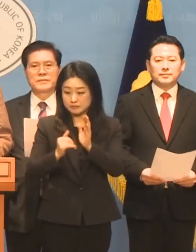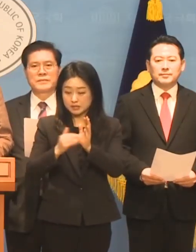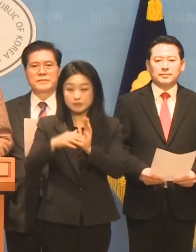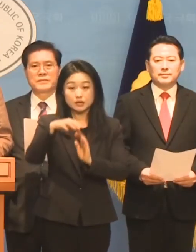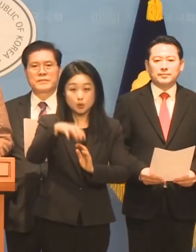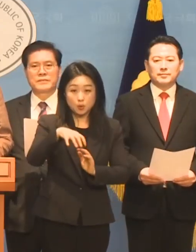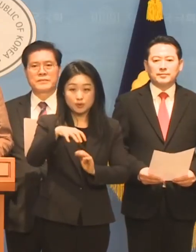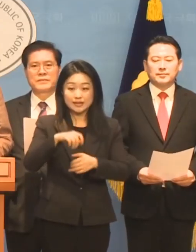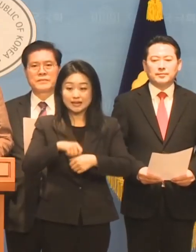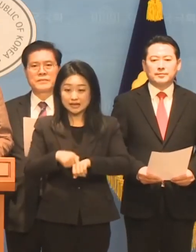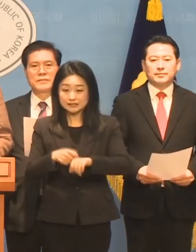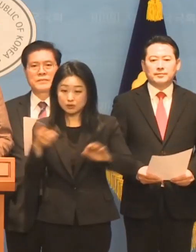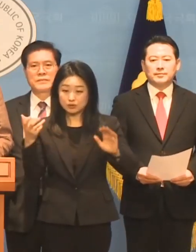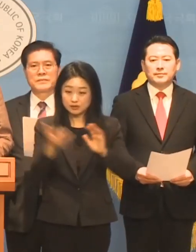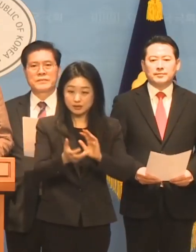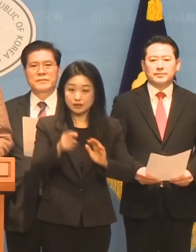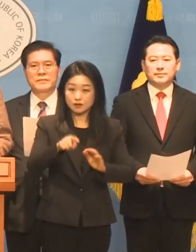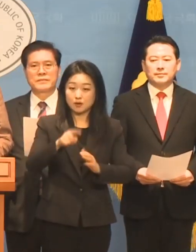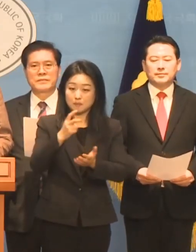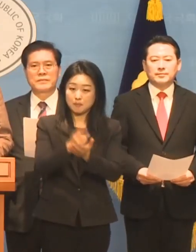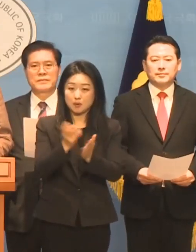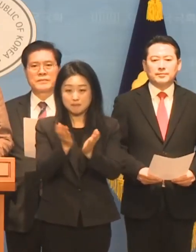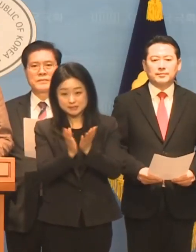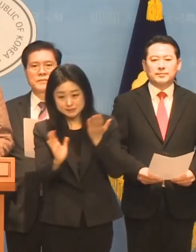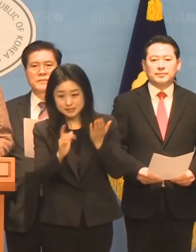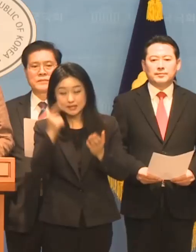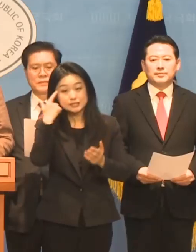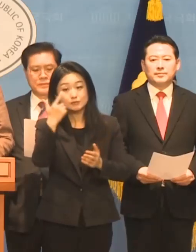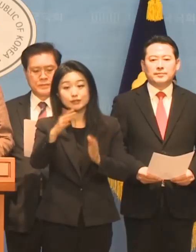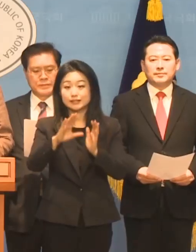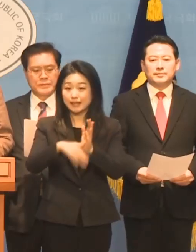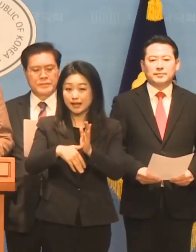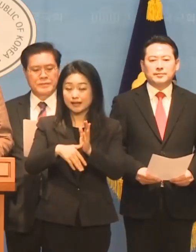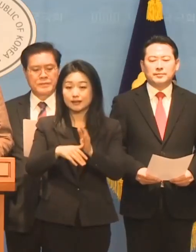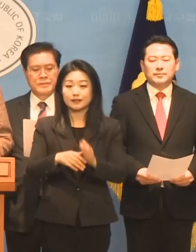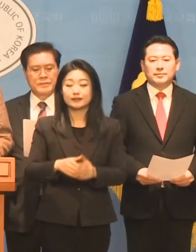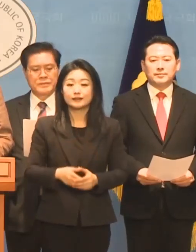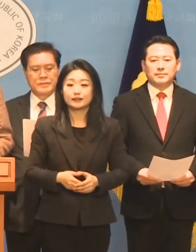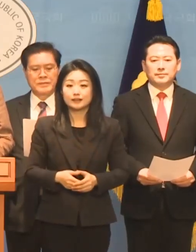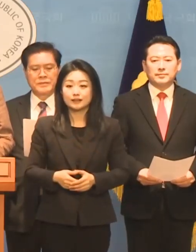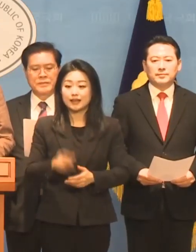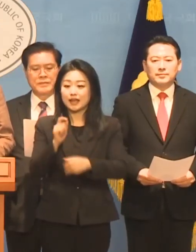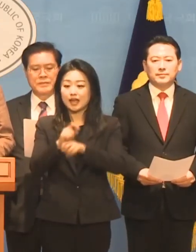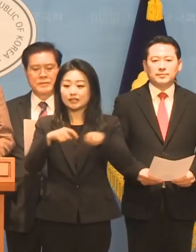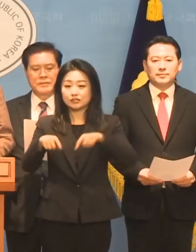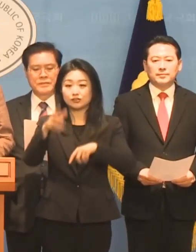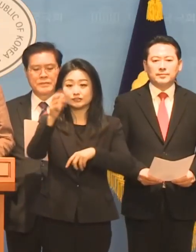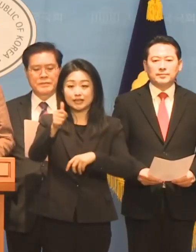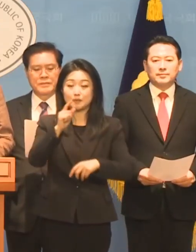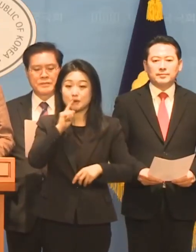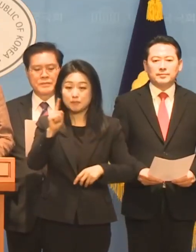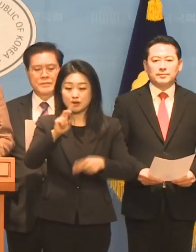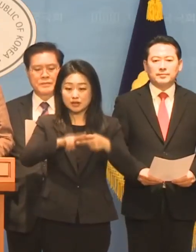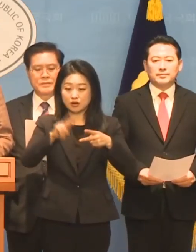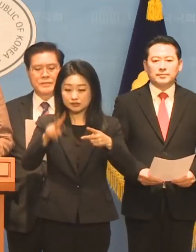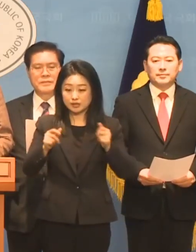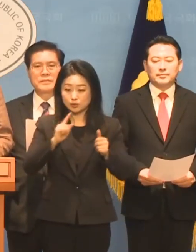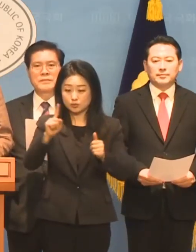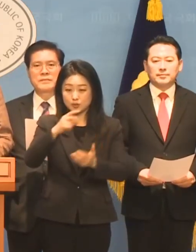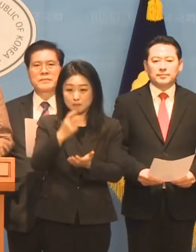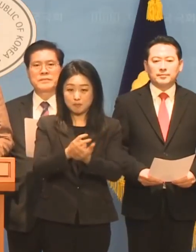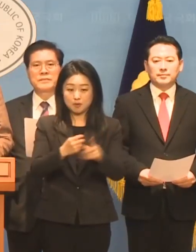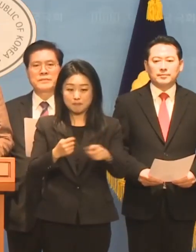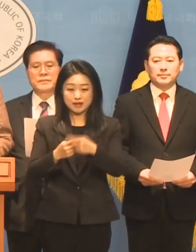장소에 강제로 들어가는 것이 적법한가라는 질의에 대해 천대엽 법원행정처장은 형사소송법